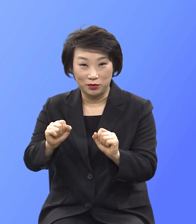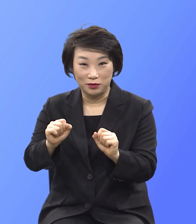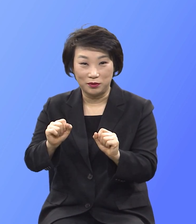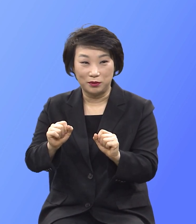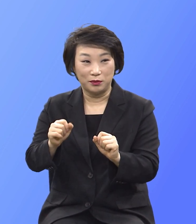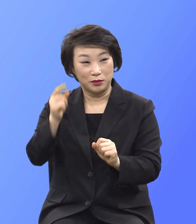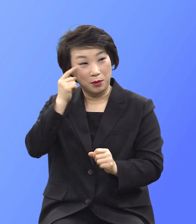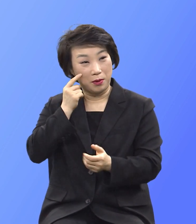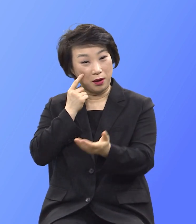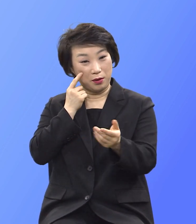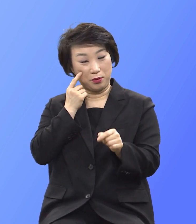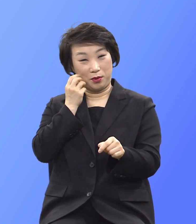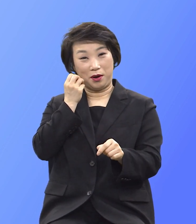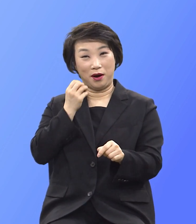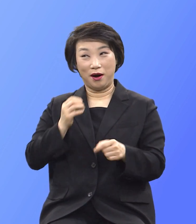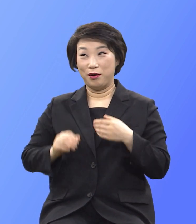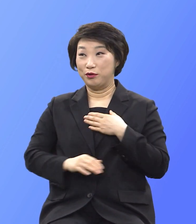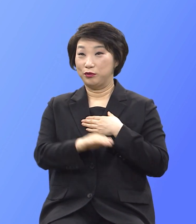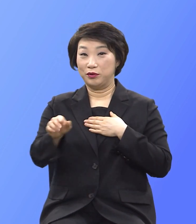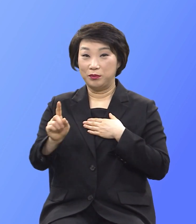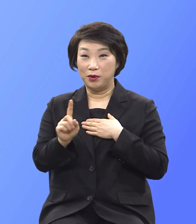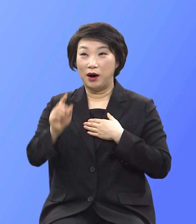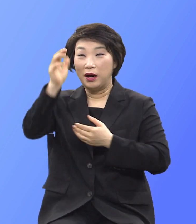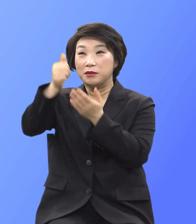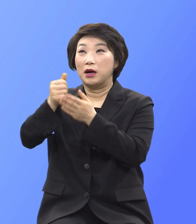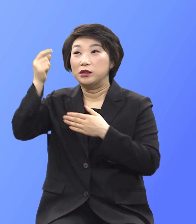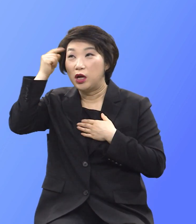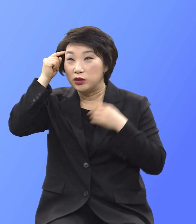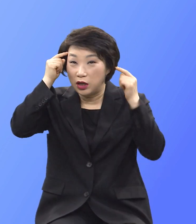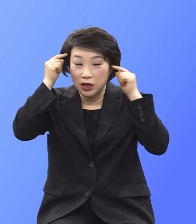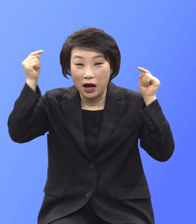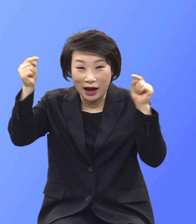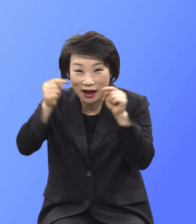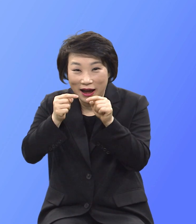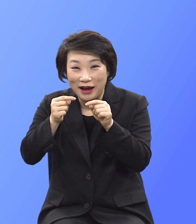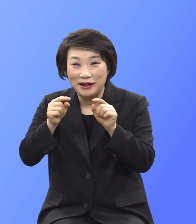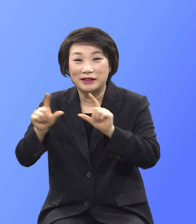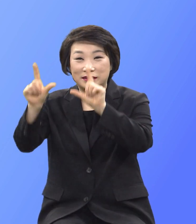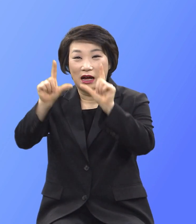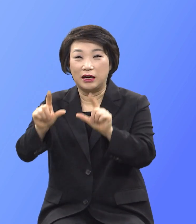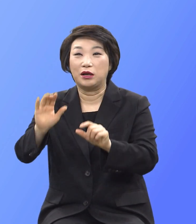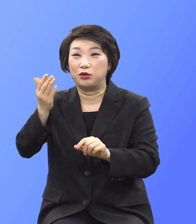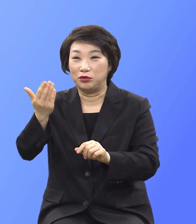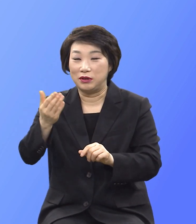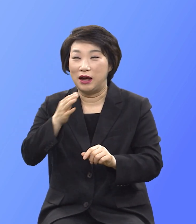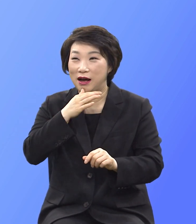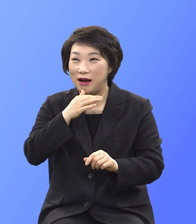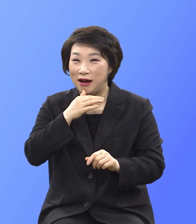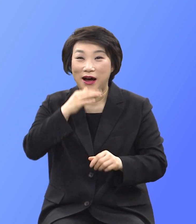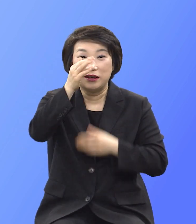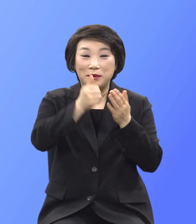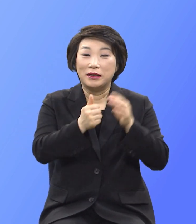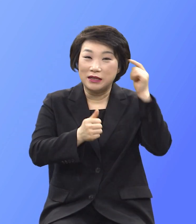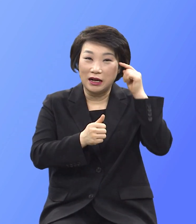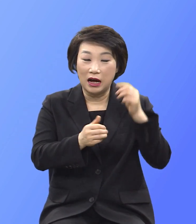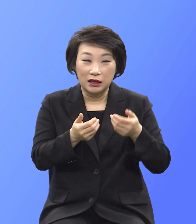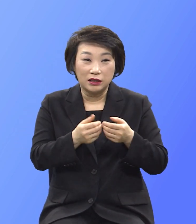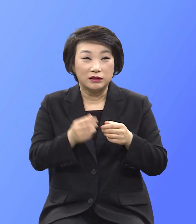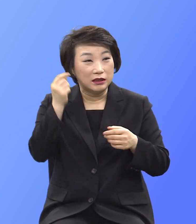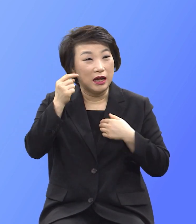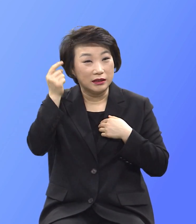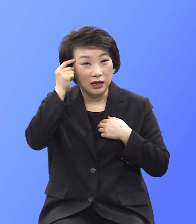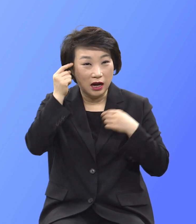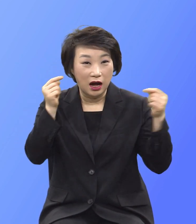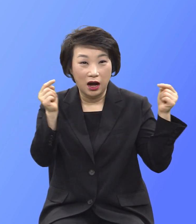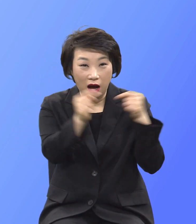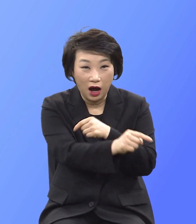산 것을 보면 우리는 하나님과 생각을 같이 하면 살고 하나님의 생각을 떠나면 죽는다는